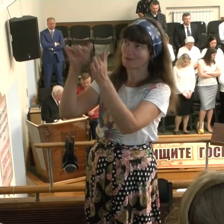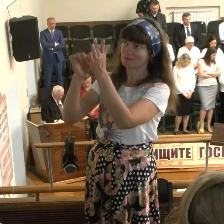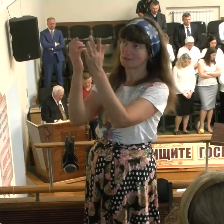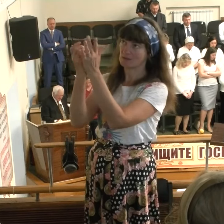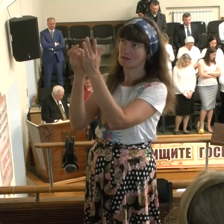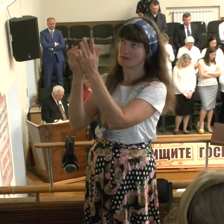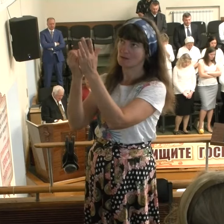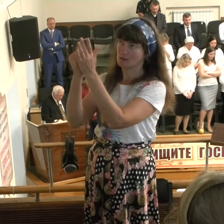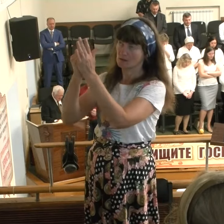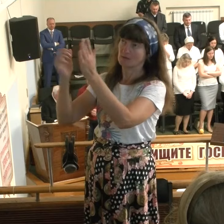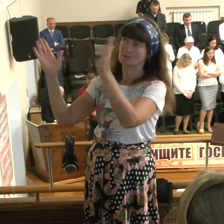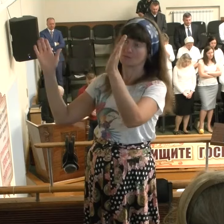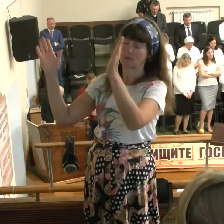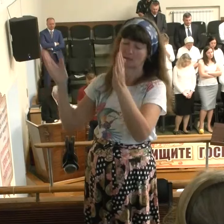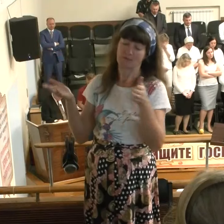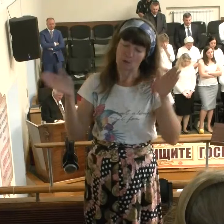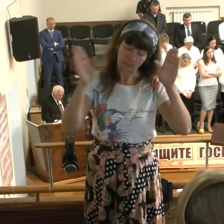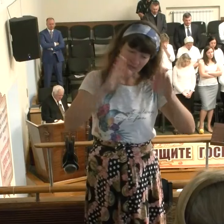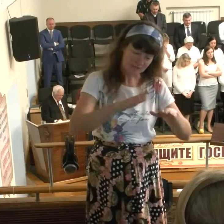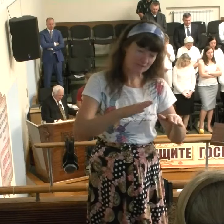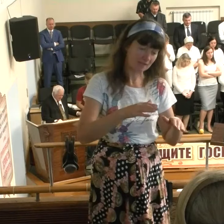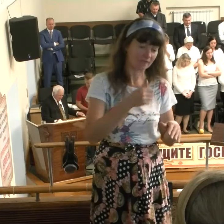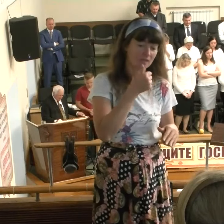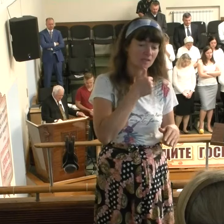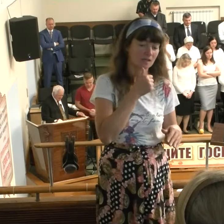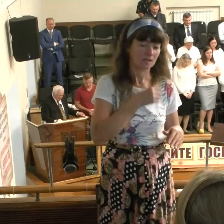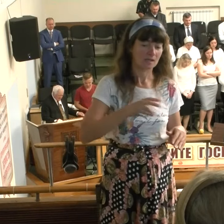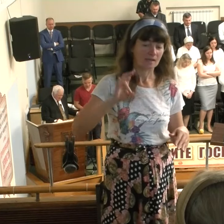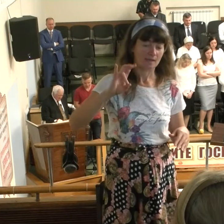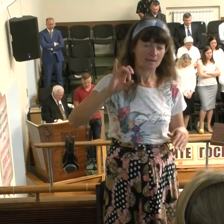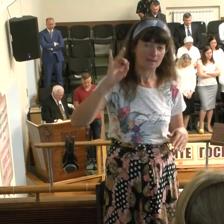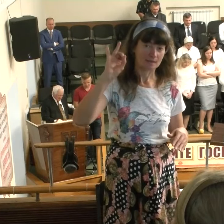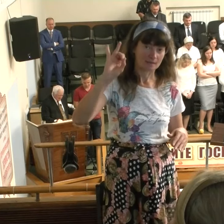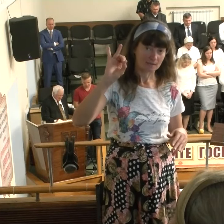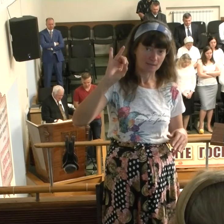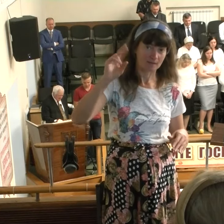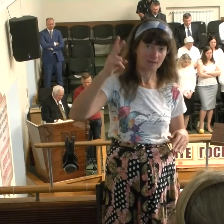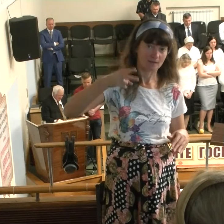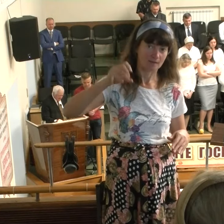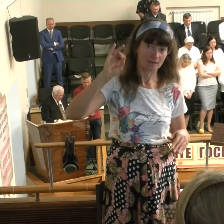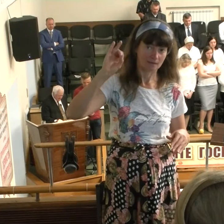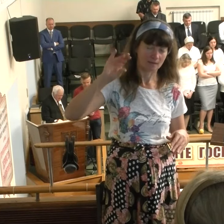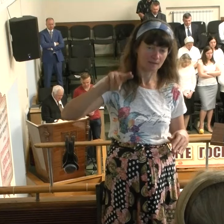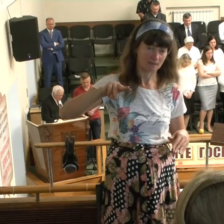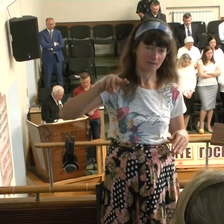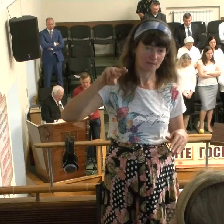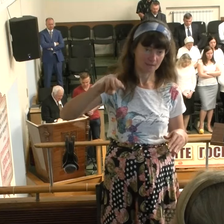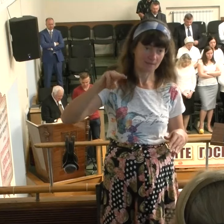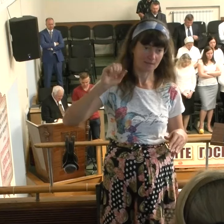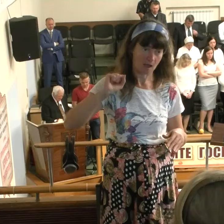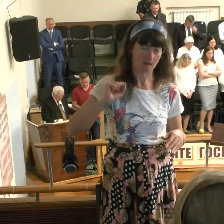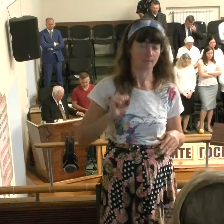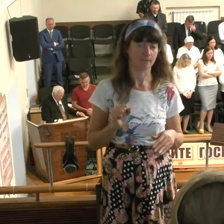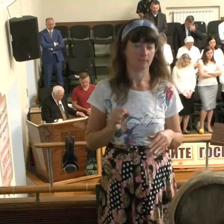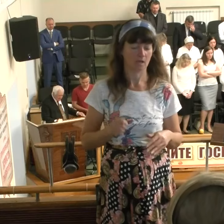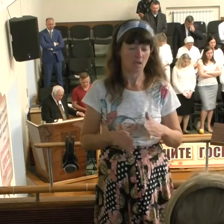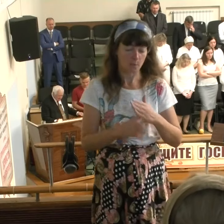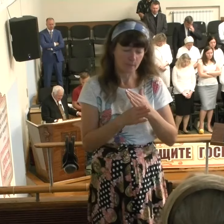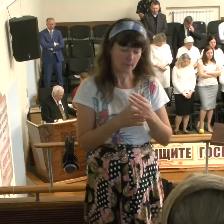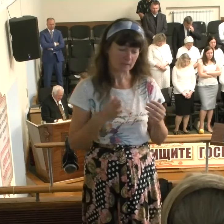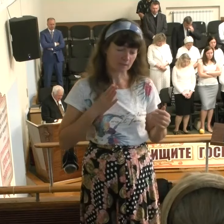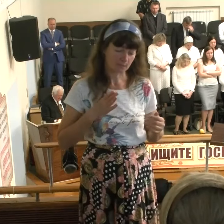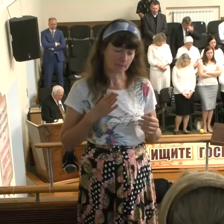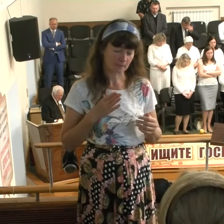Тебе, благослови Никиту. Помоги ему, Господи, всем сердцем своим принадлежать Тебе. Помоги ему быть